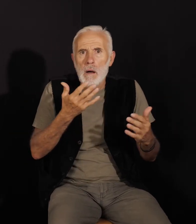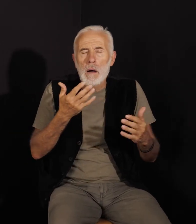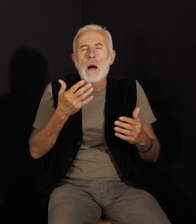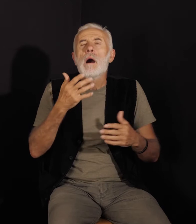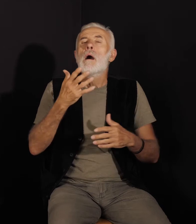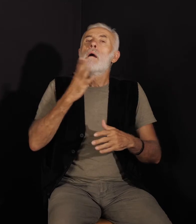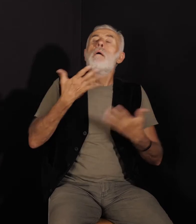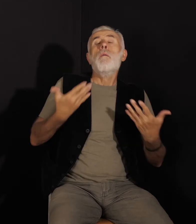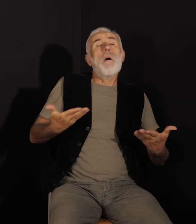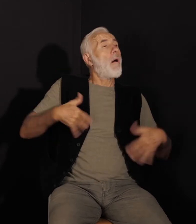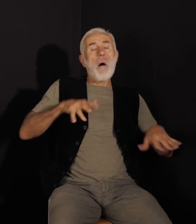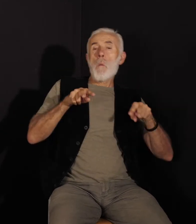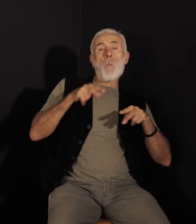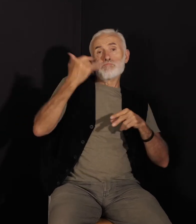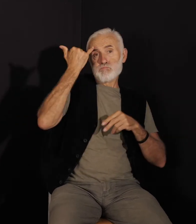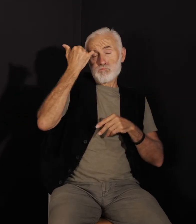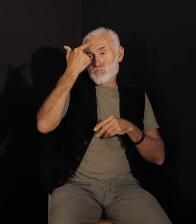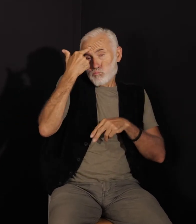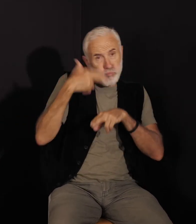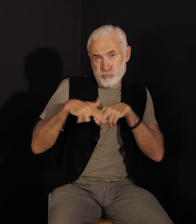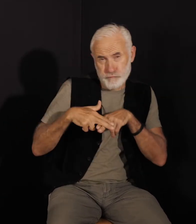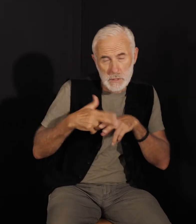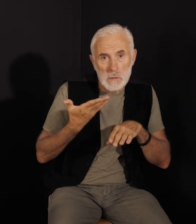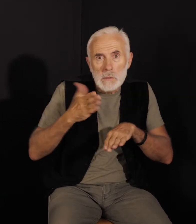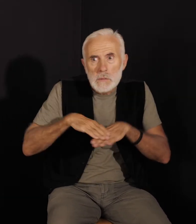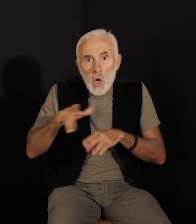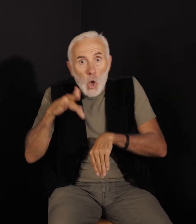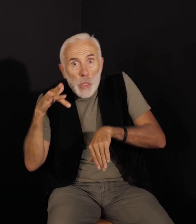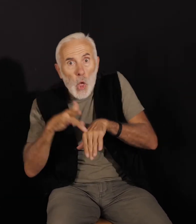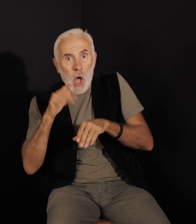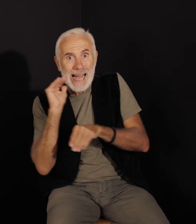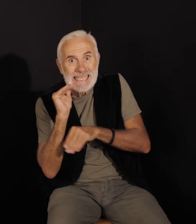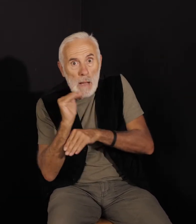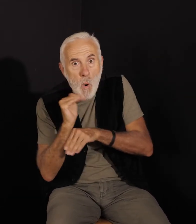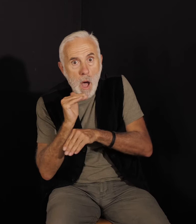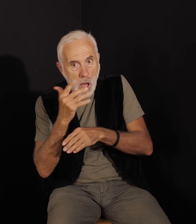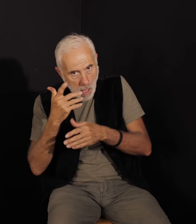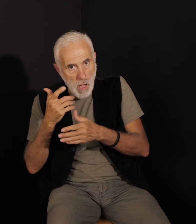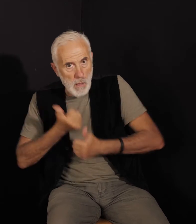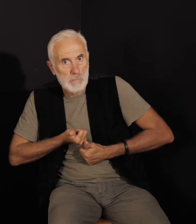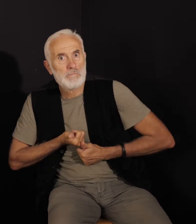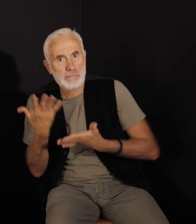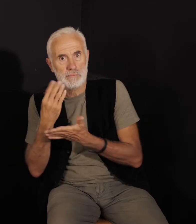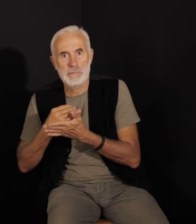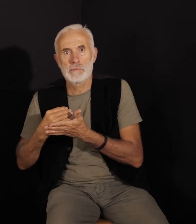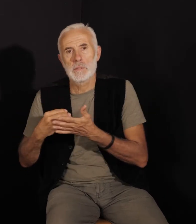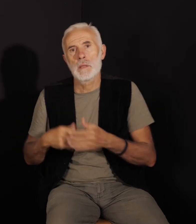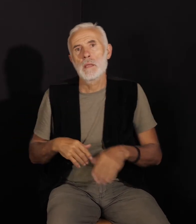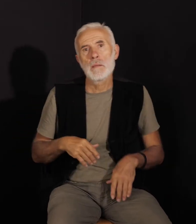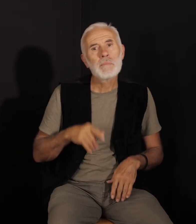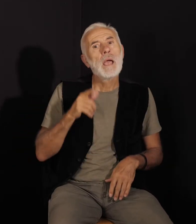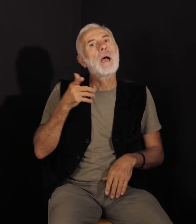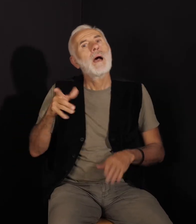témoignages-là. Et au final, il se dit que si il voulait participer à ces mouvements, il était préférable de ne pas montrer sa carte de presse, en